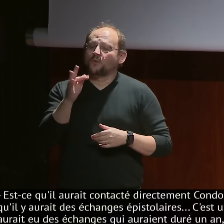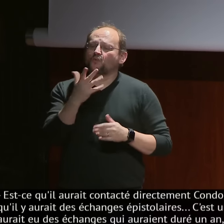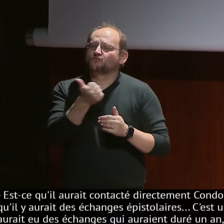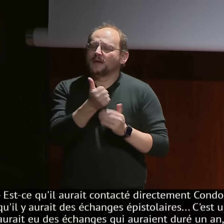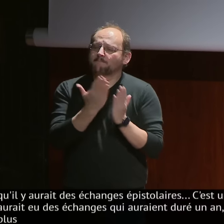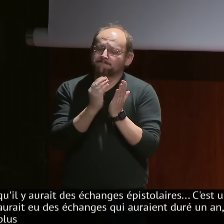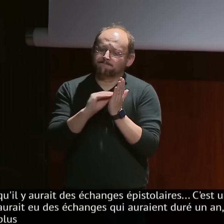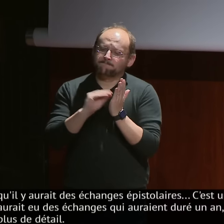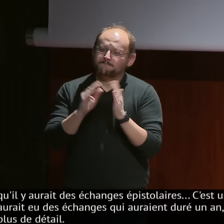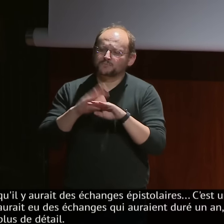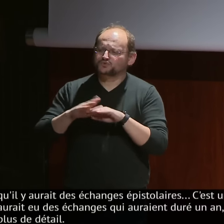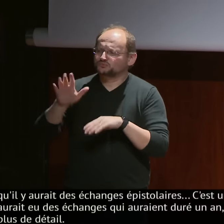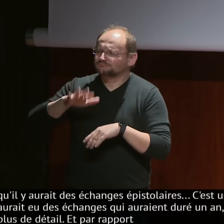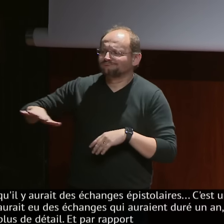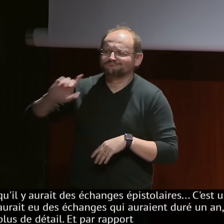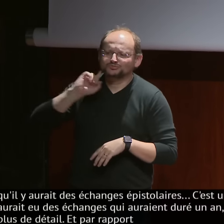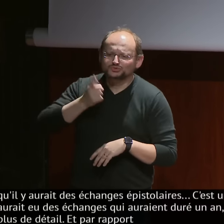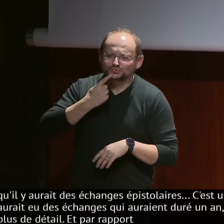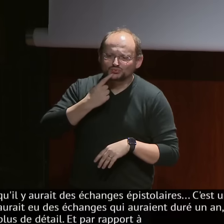ça.